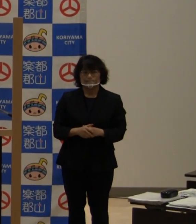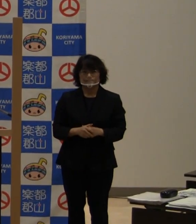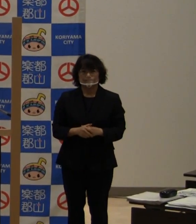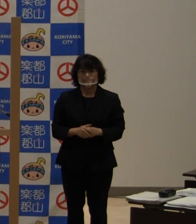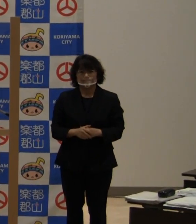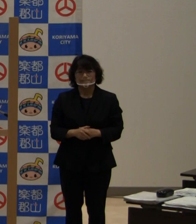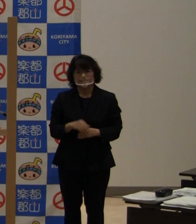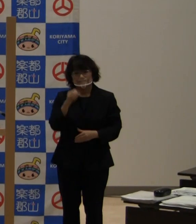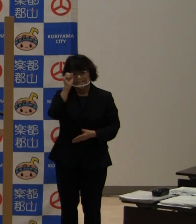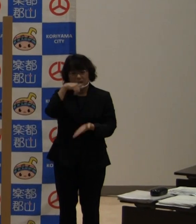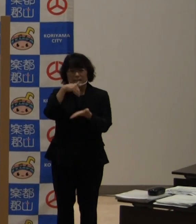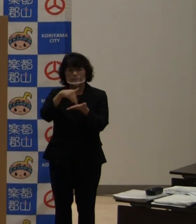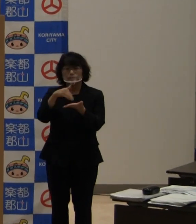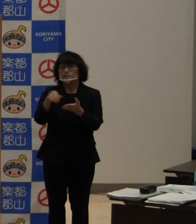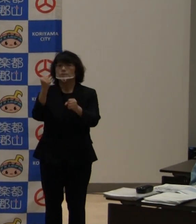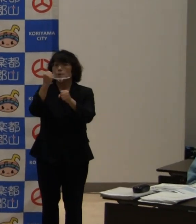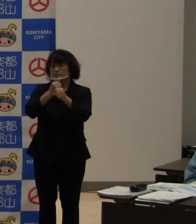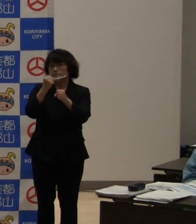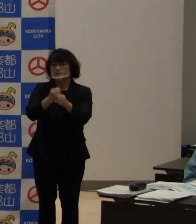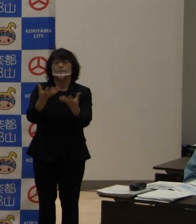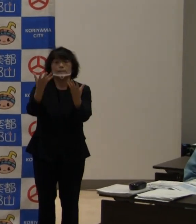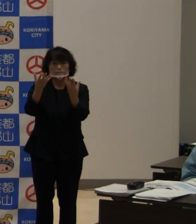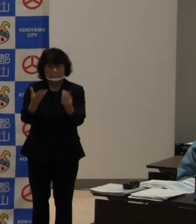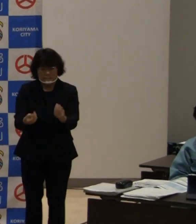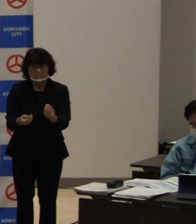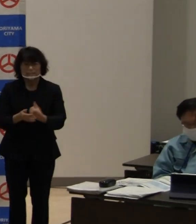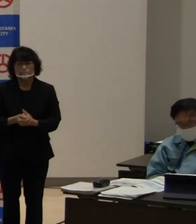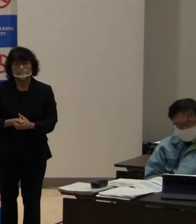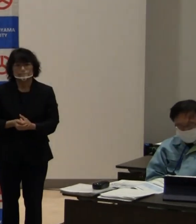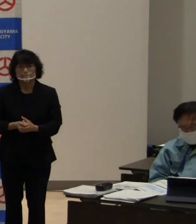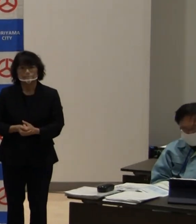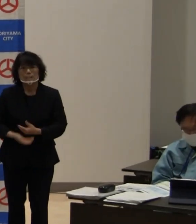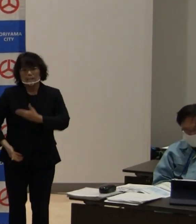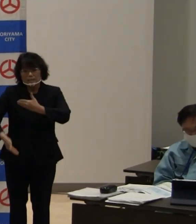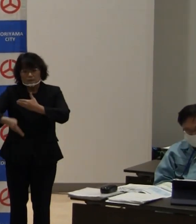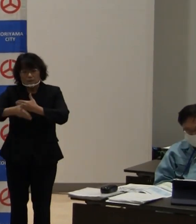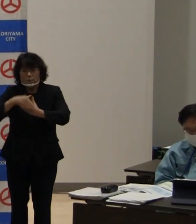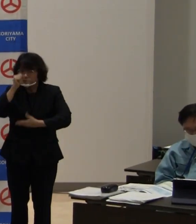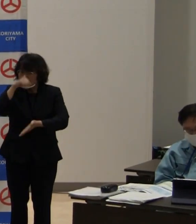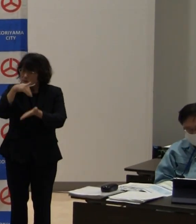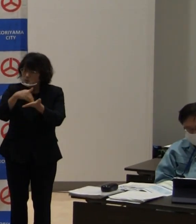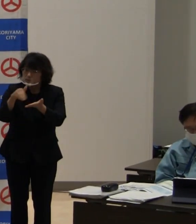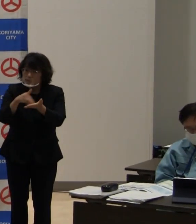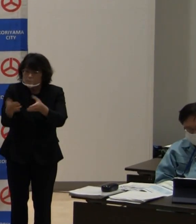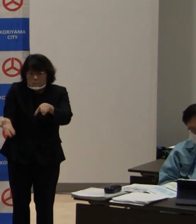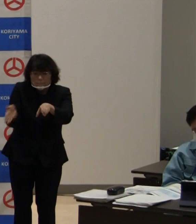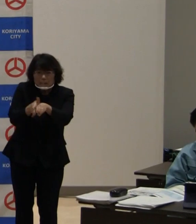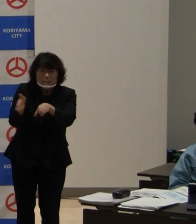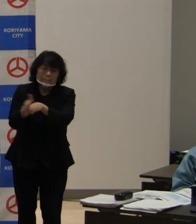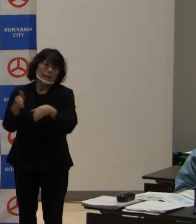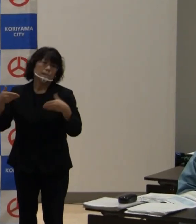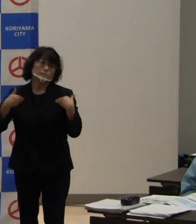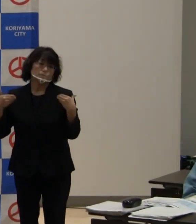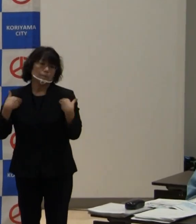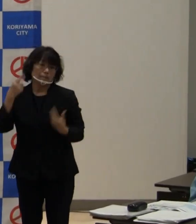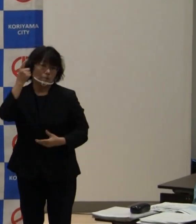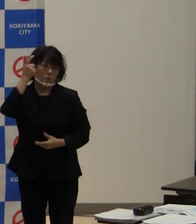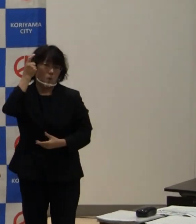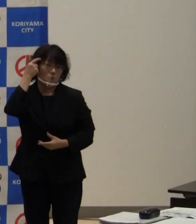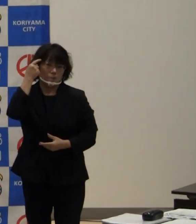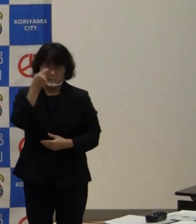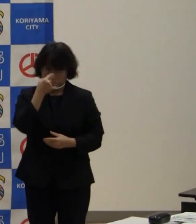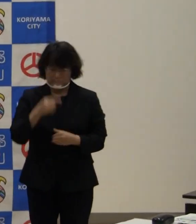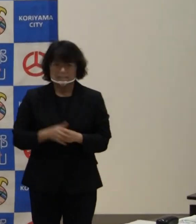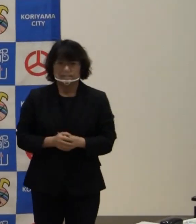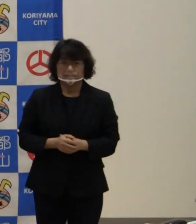当初予算組みましたが補正予算も今後組んでまいらなければならないと認識しております。で、次に